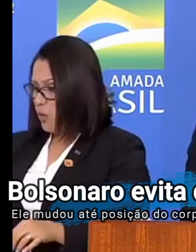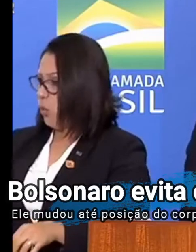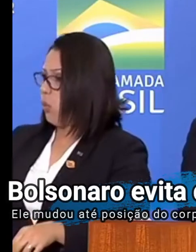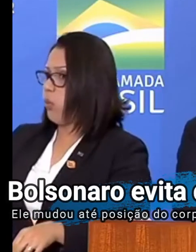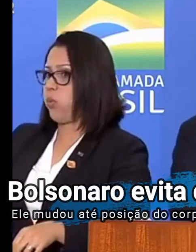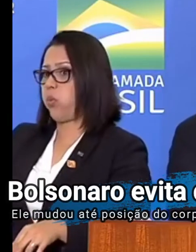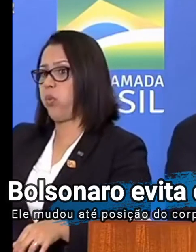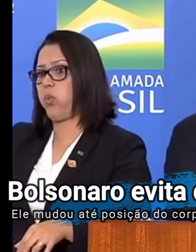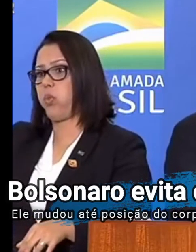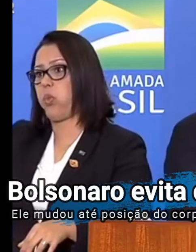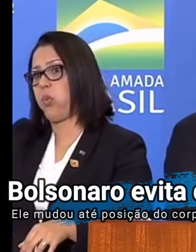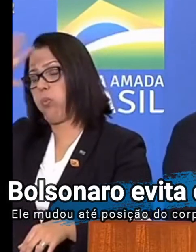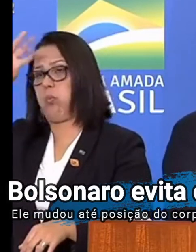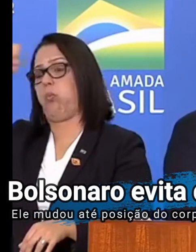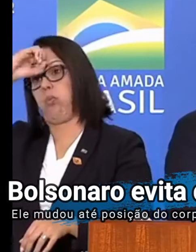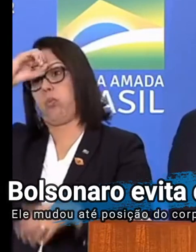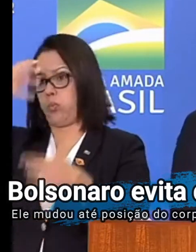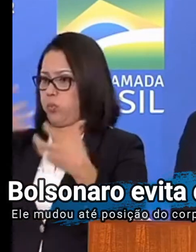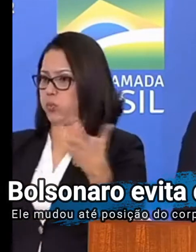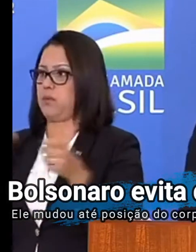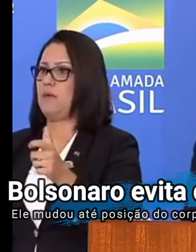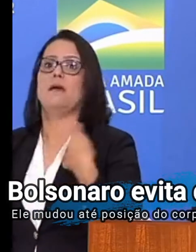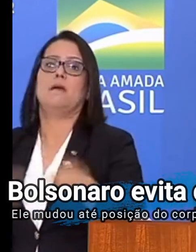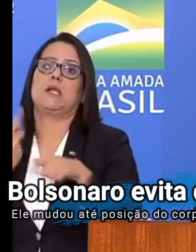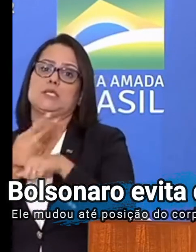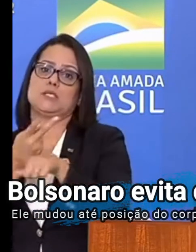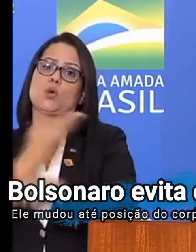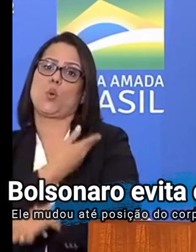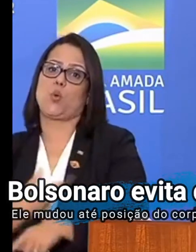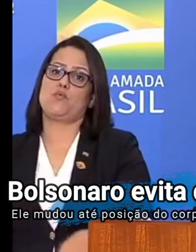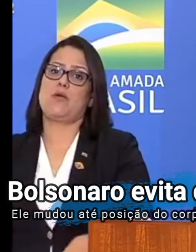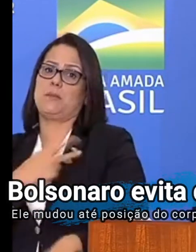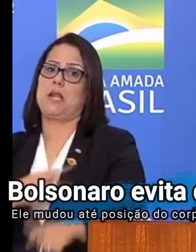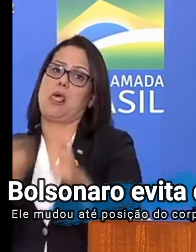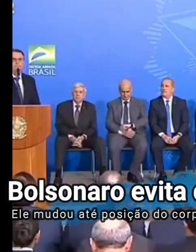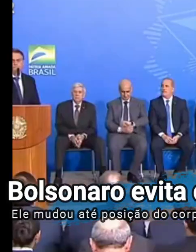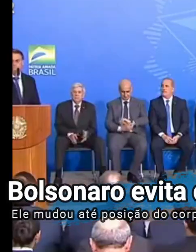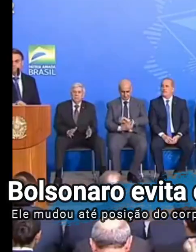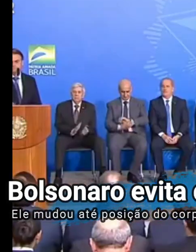no futuro um dependente até morrer de programas sociais do governo